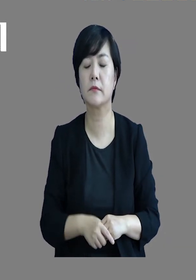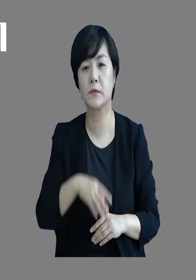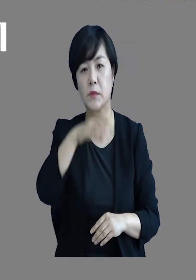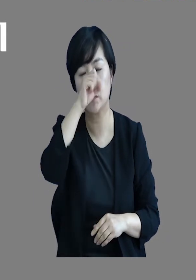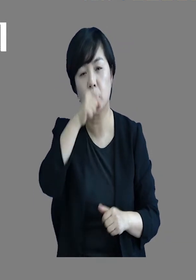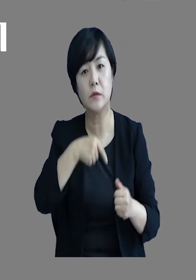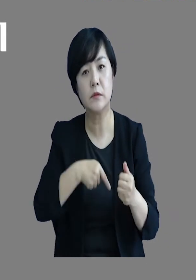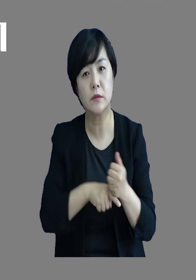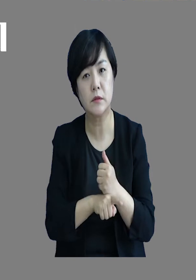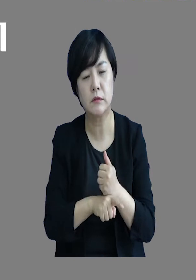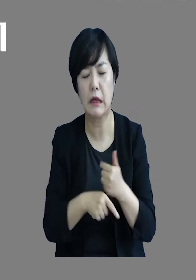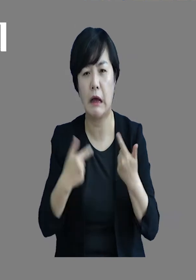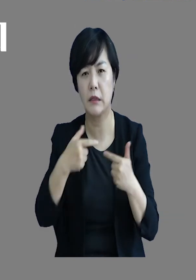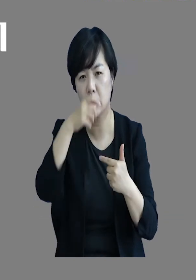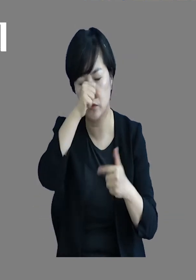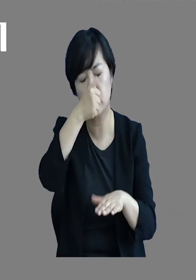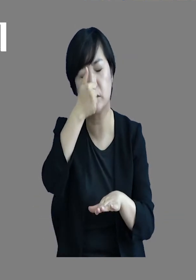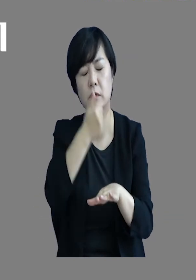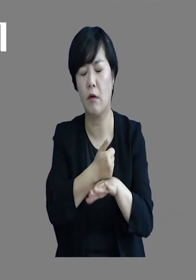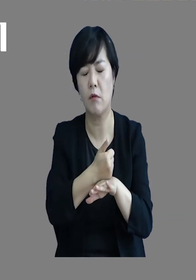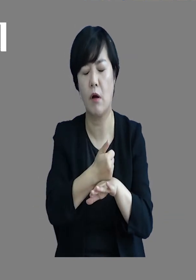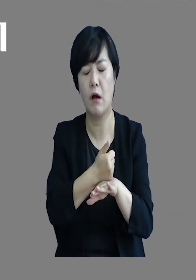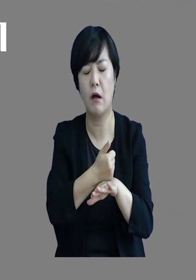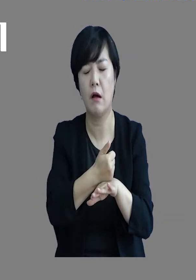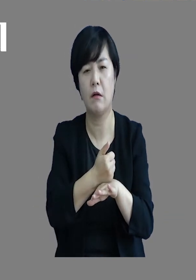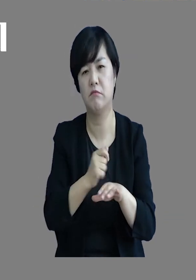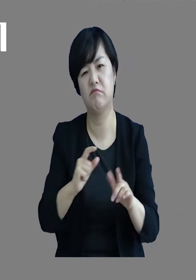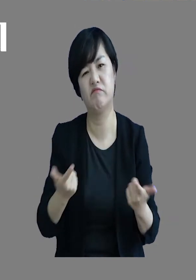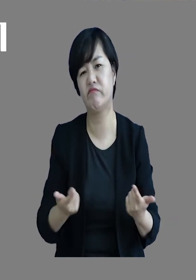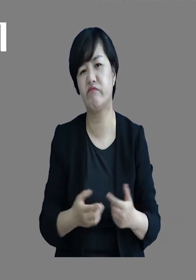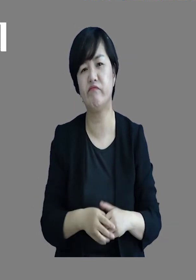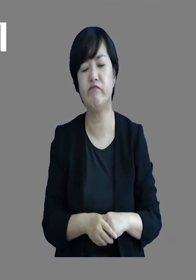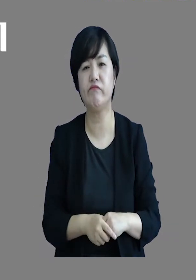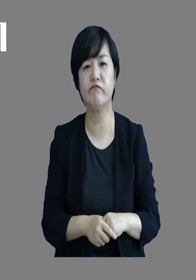선한 의도가 항상 좋은 결과를 낳는 건 아닙니다.